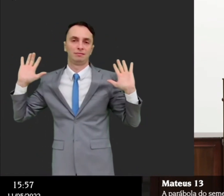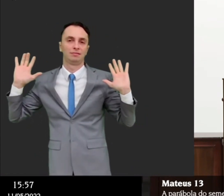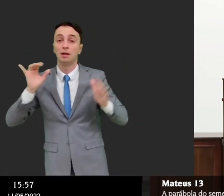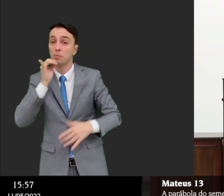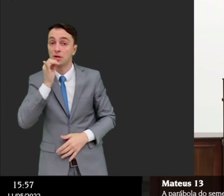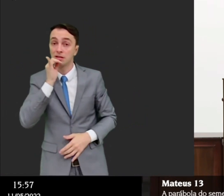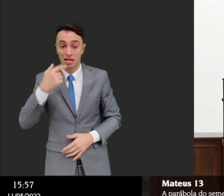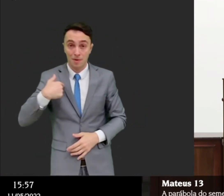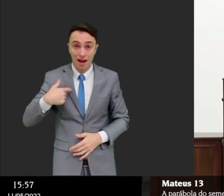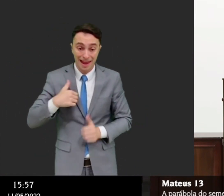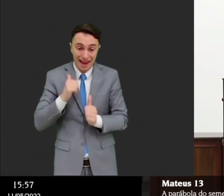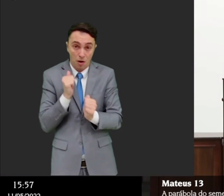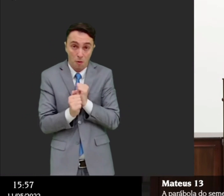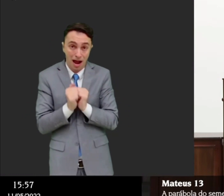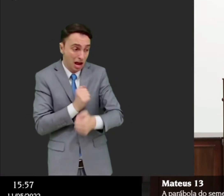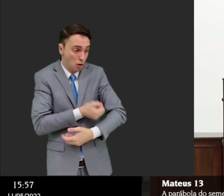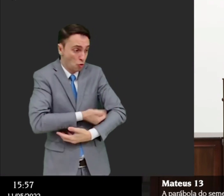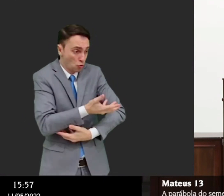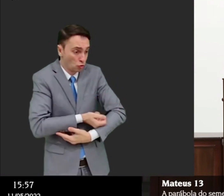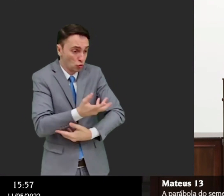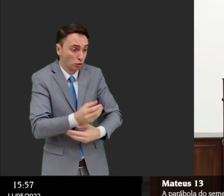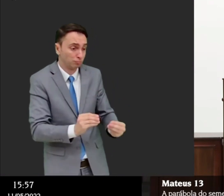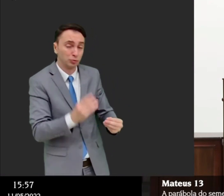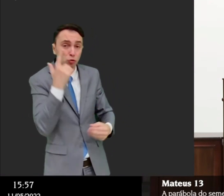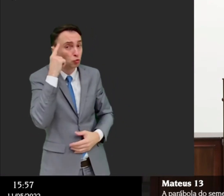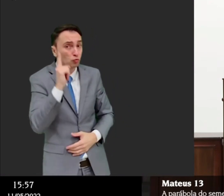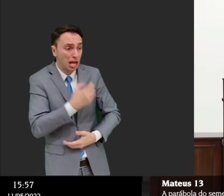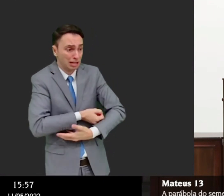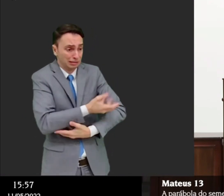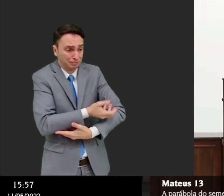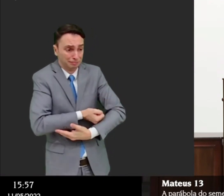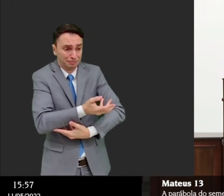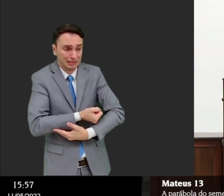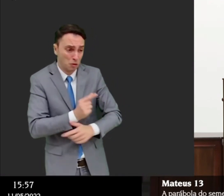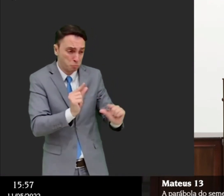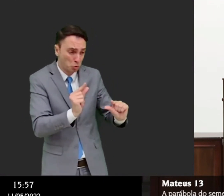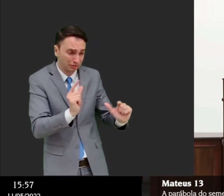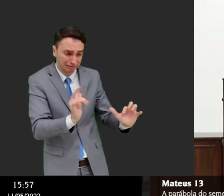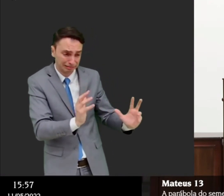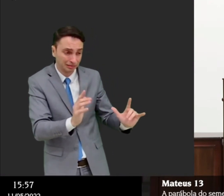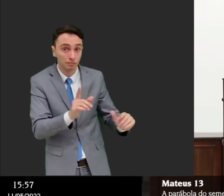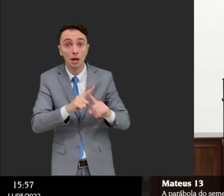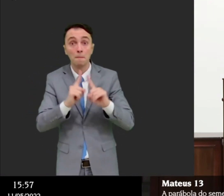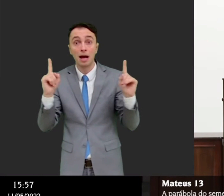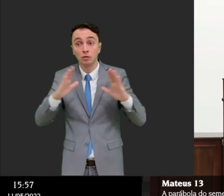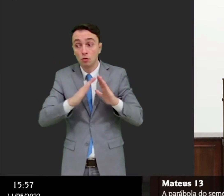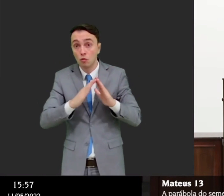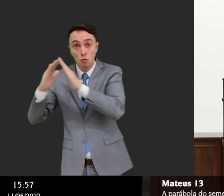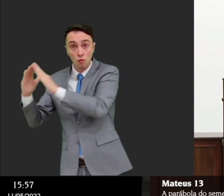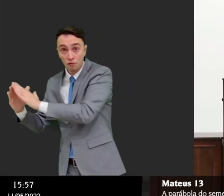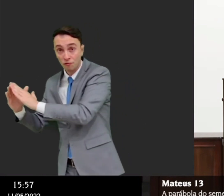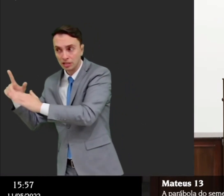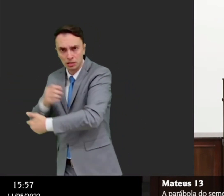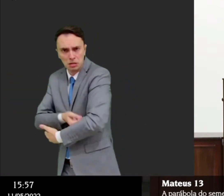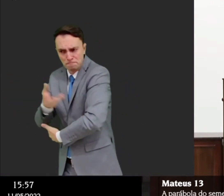soube plantar, e o arroz meu secou, para ser fora de tempo, não teve nada para colher, ficou tudo xoxo,